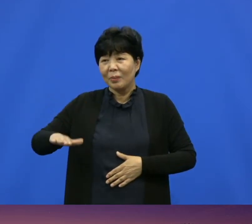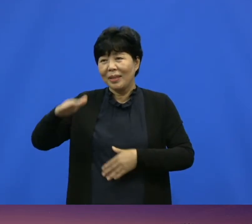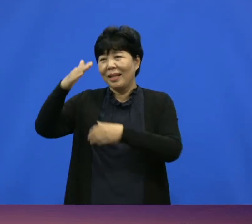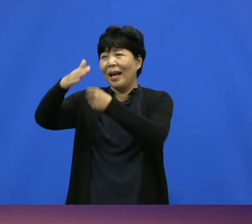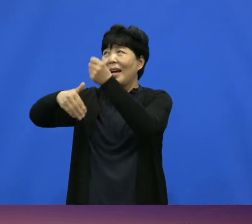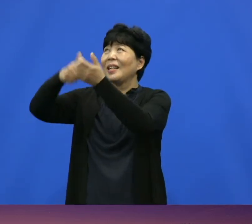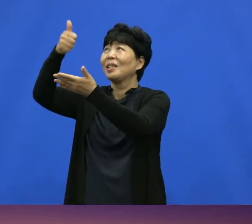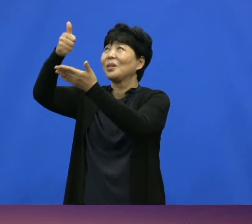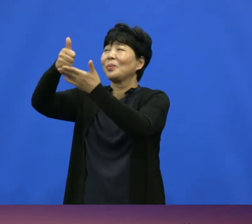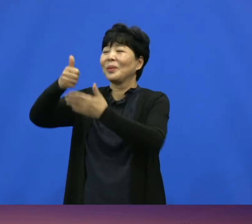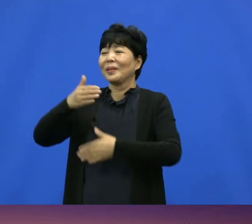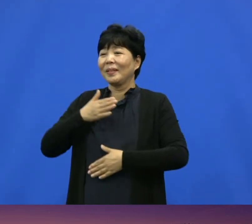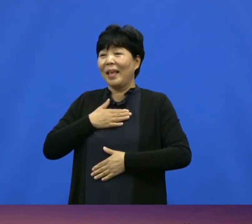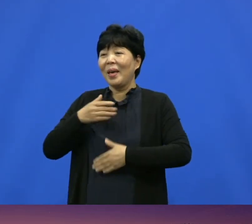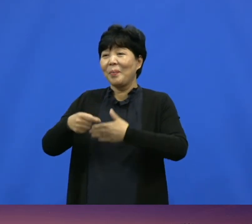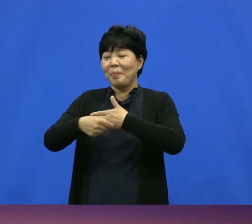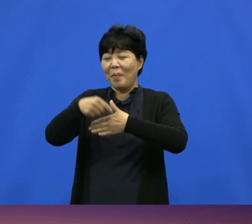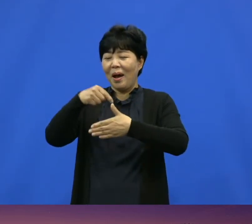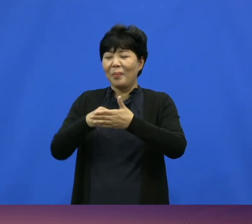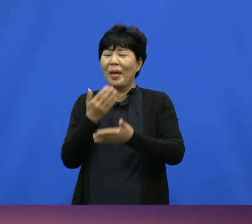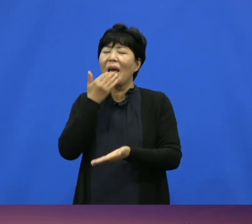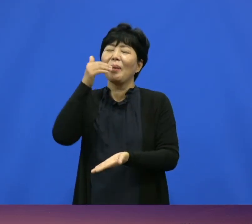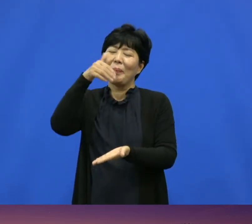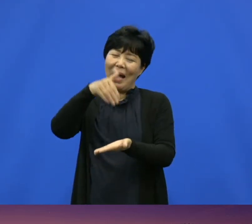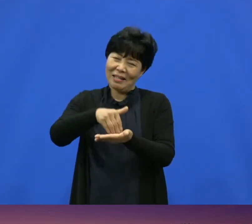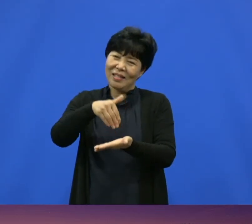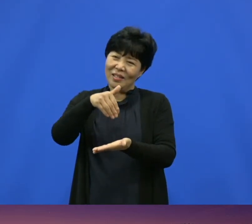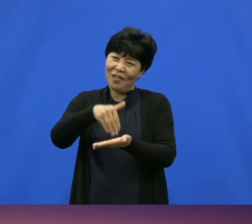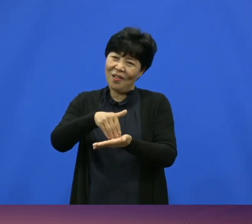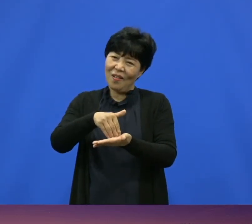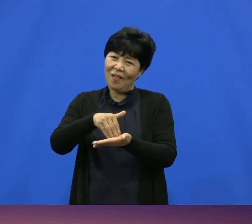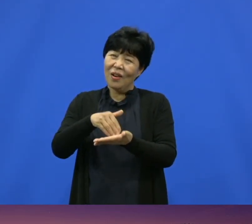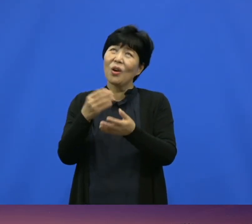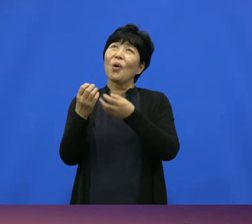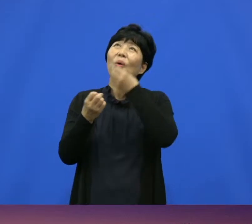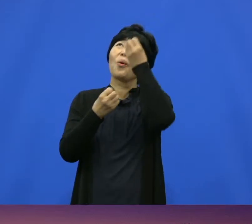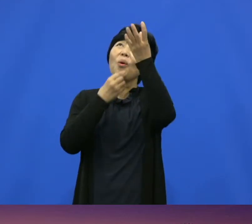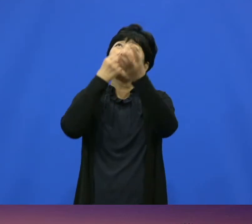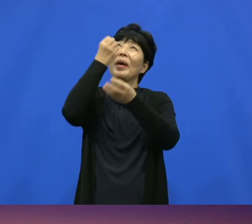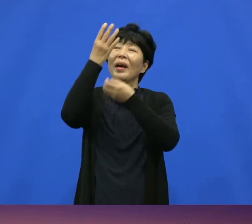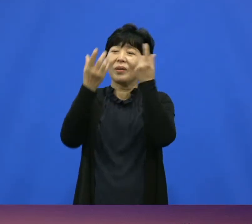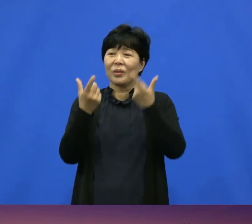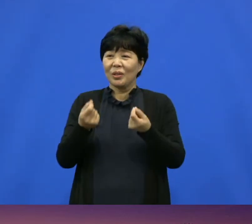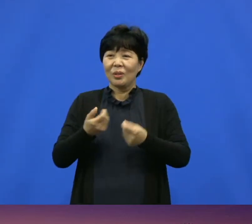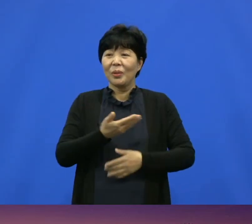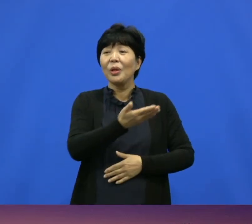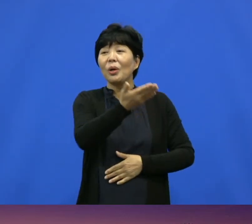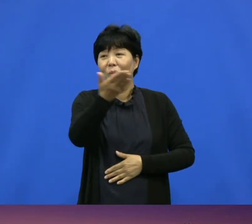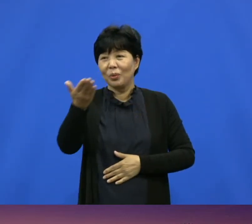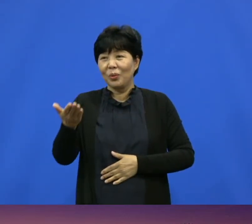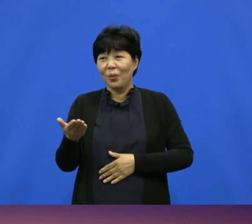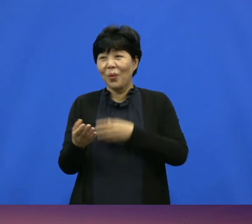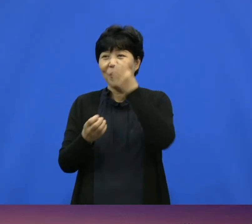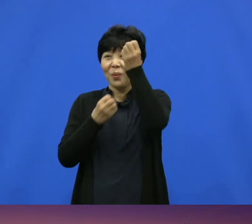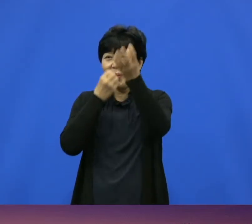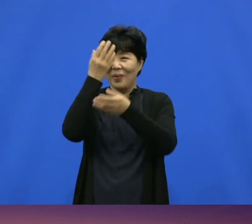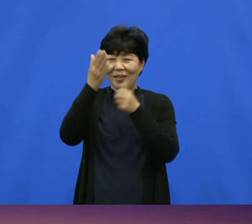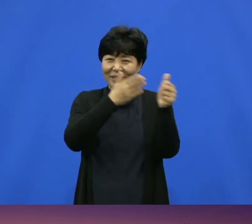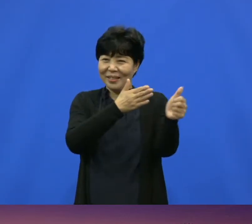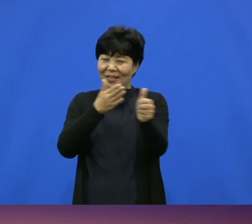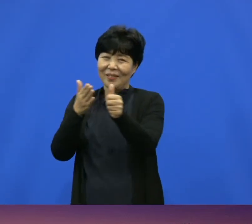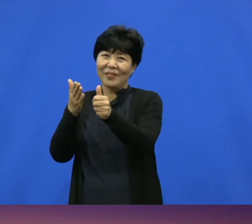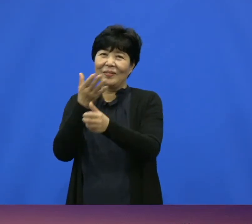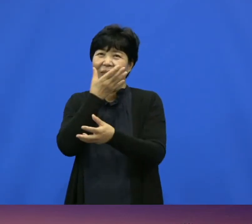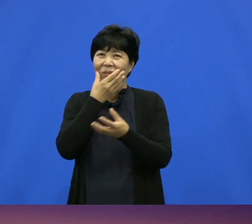영원한 분깃이 되십니다. 이 시인의 고백이 여러분들의 고백이 될 수 있게 되기를 주의 이름으로